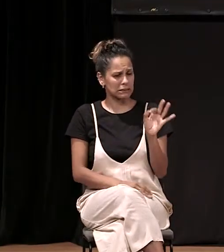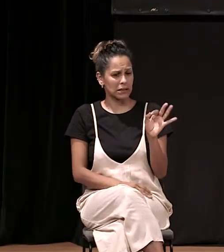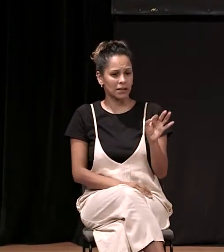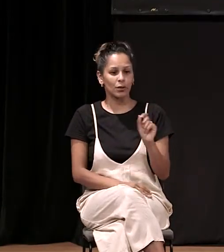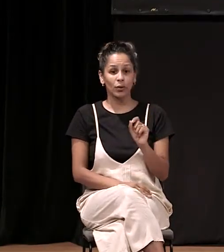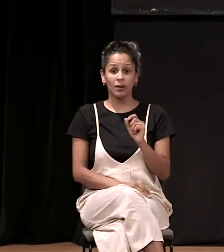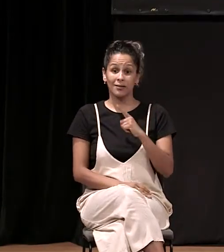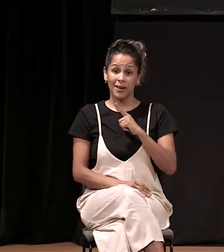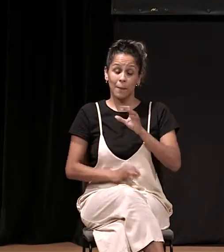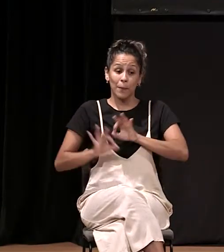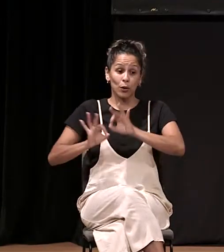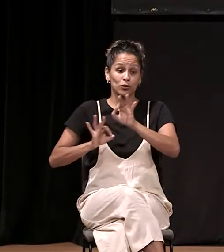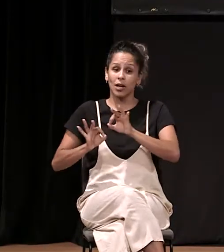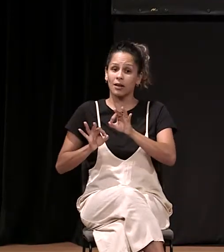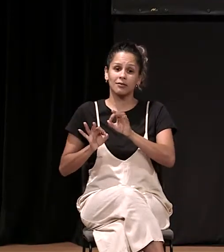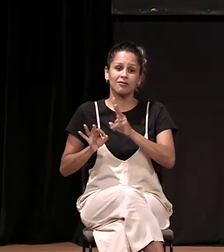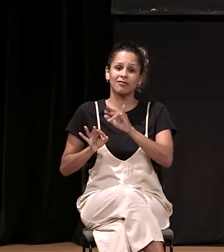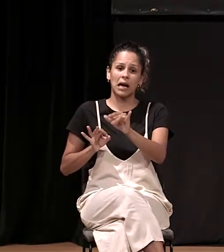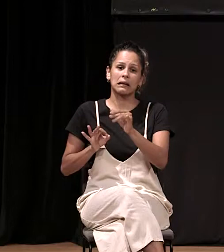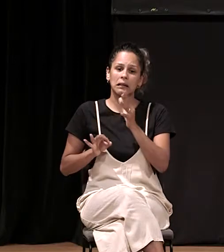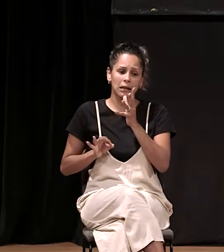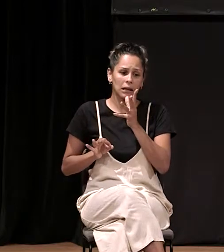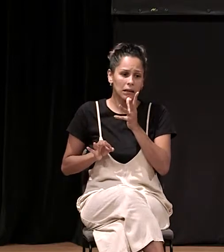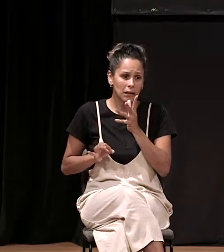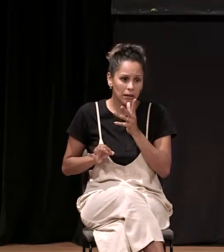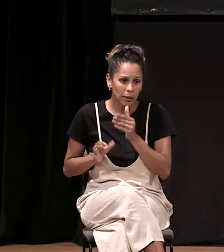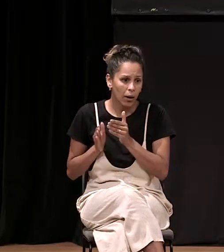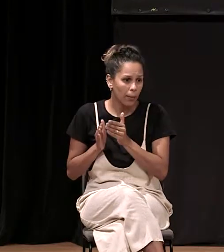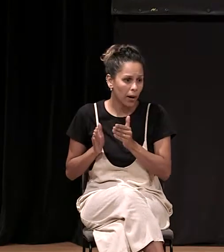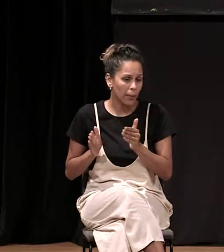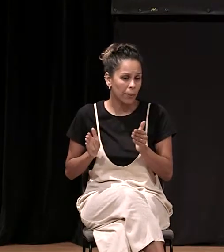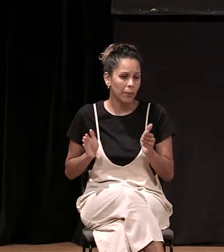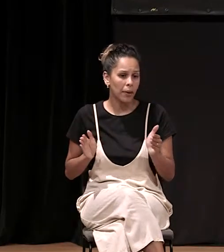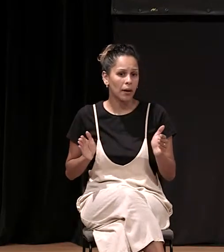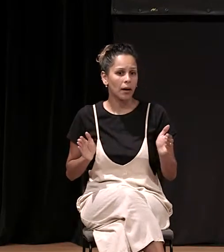prazo, e isso tem que determinar todas as escolhas